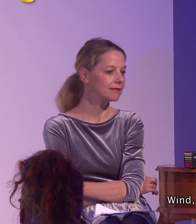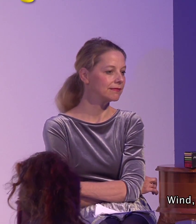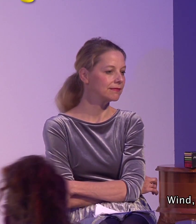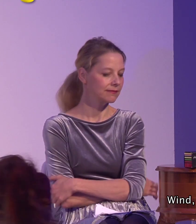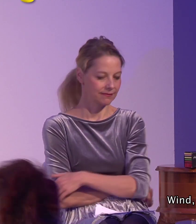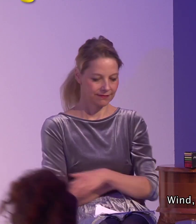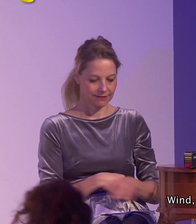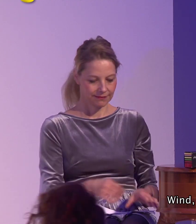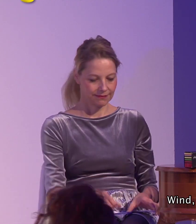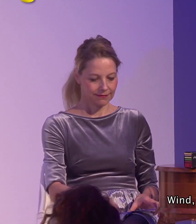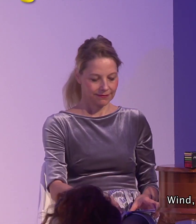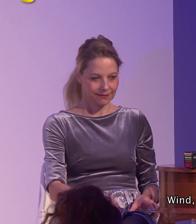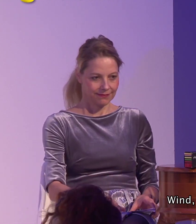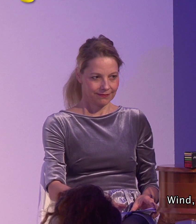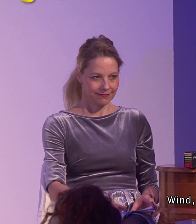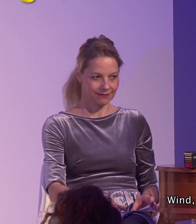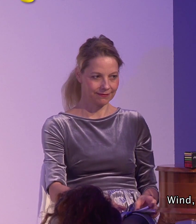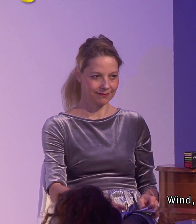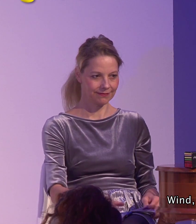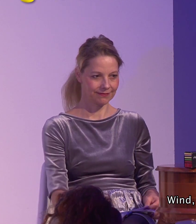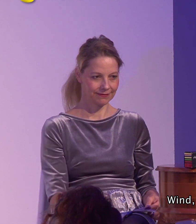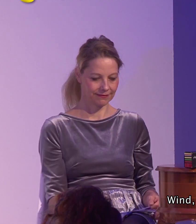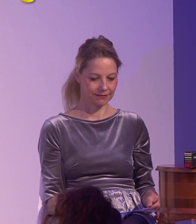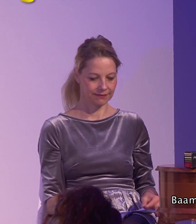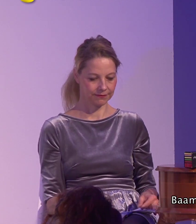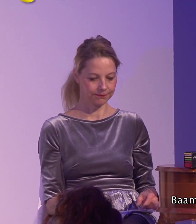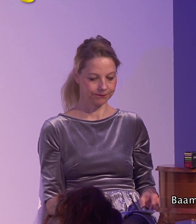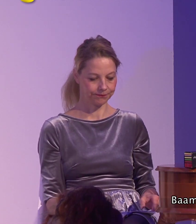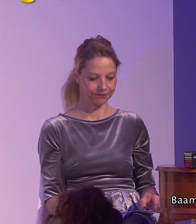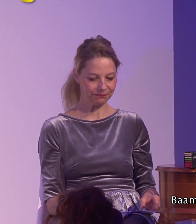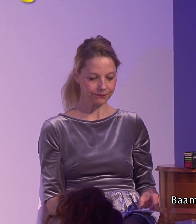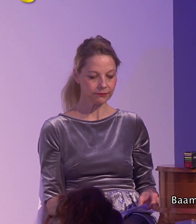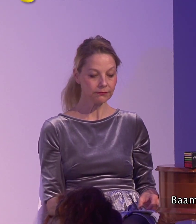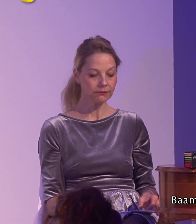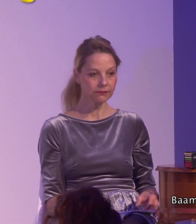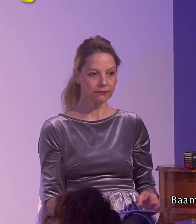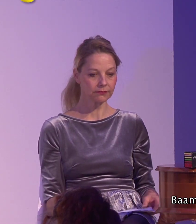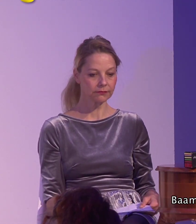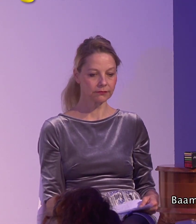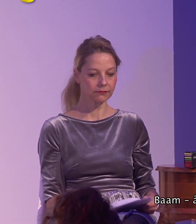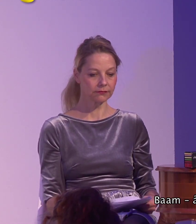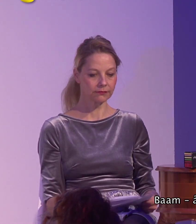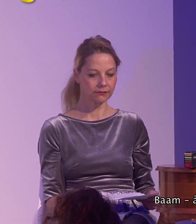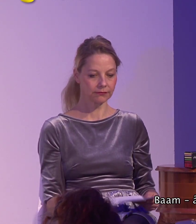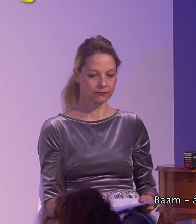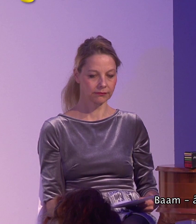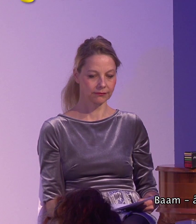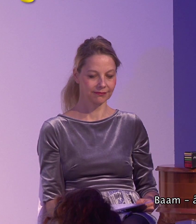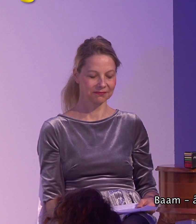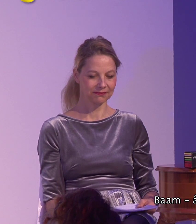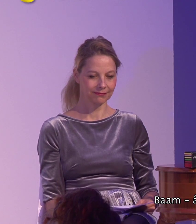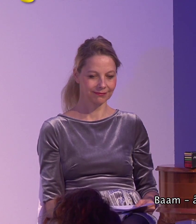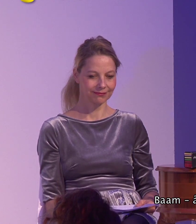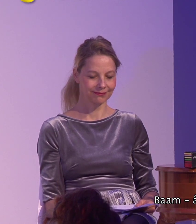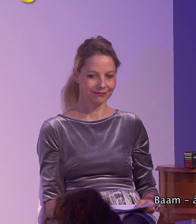Wind, Wind, Sturm. Bam, Wind geht. Bam,